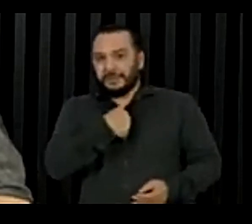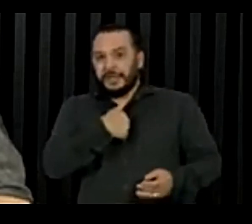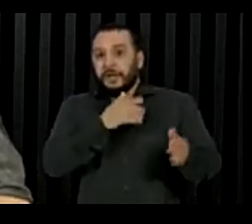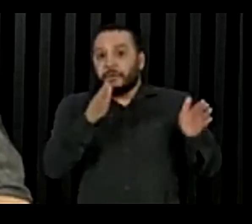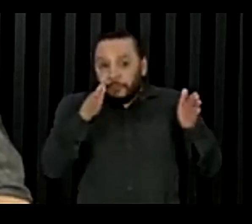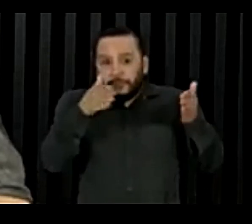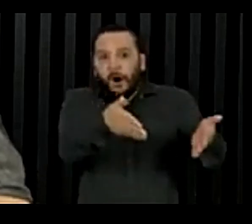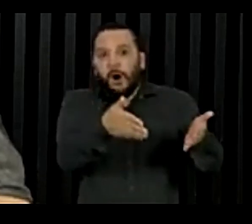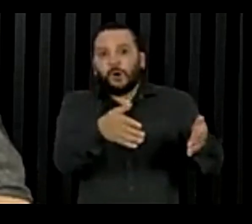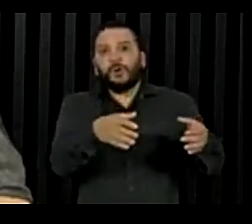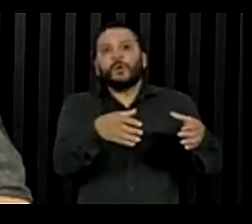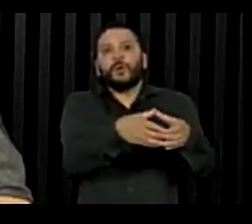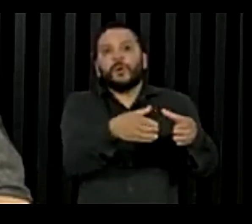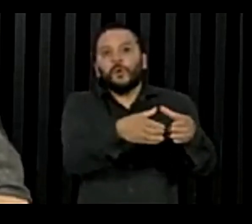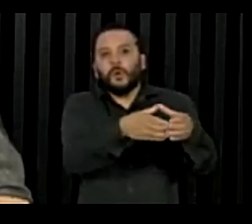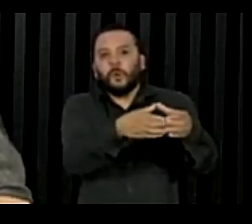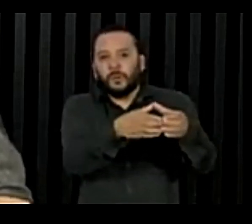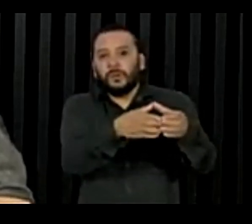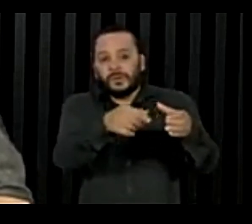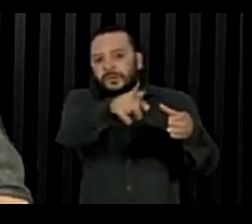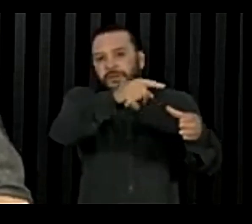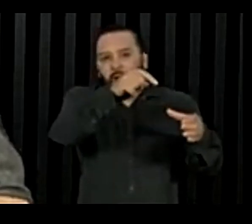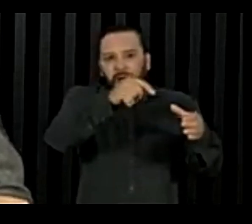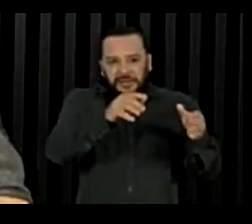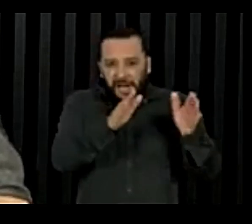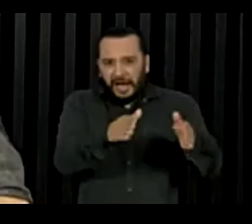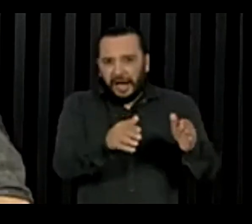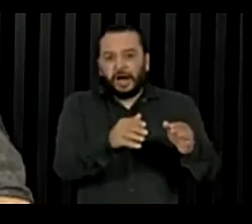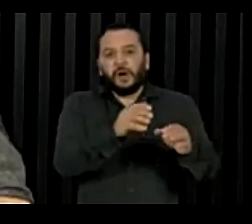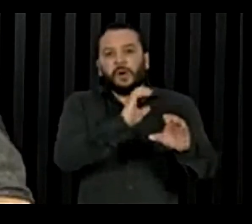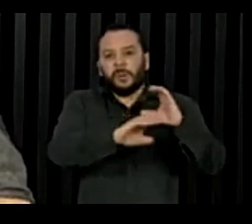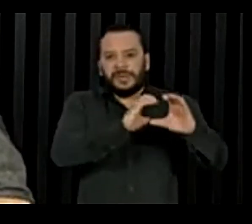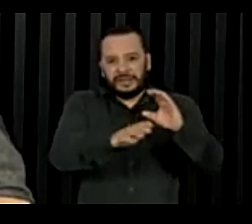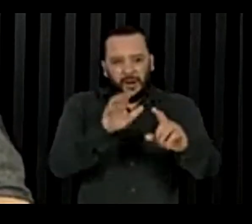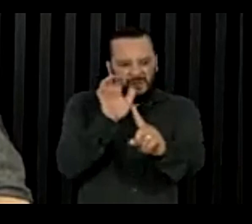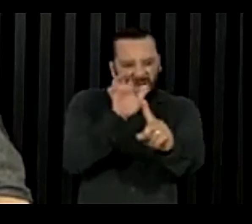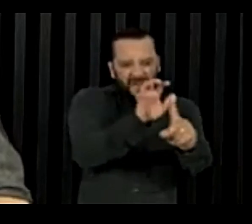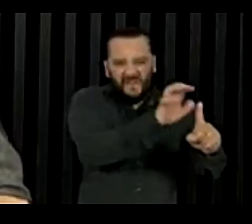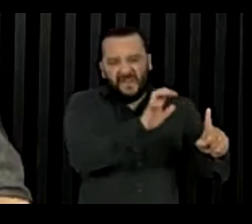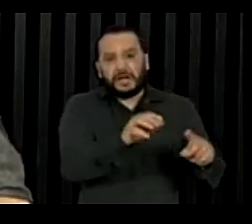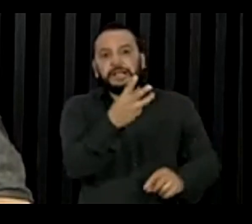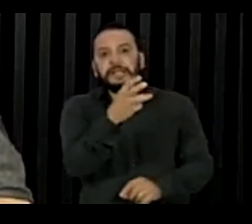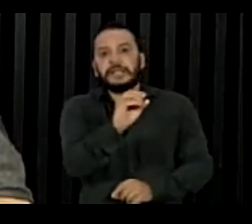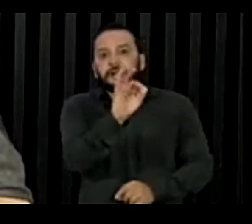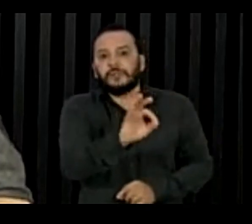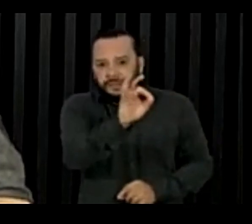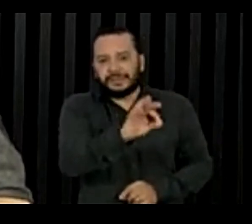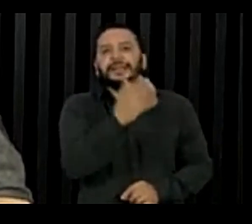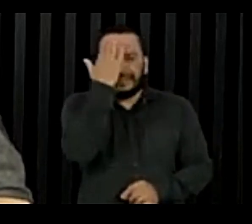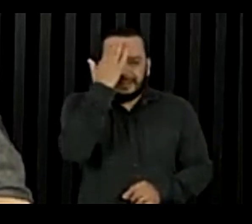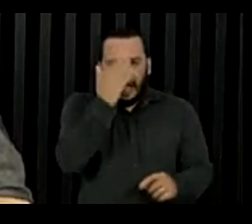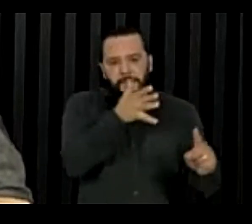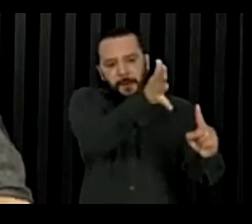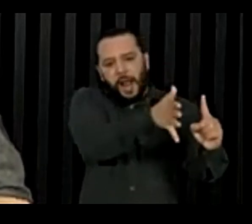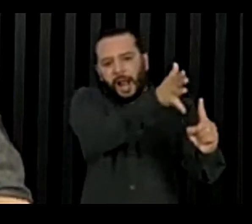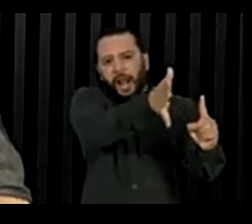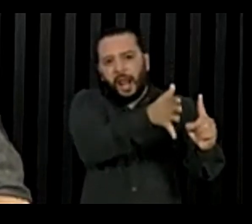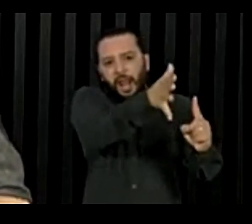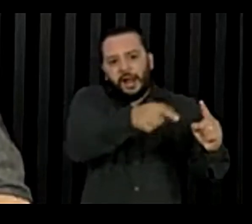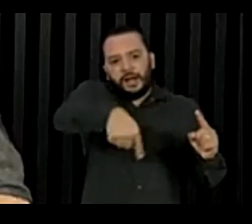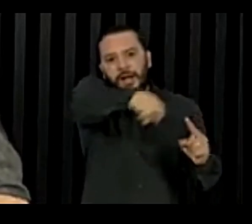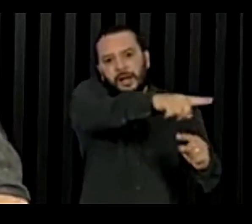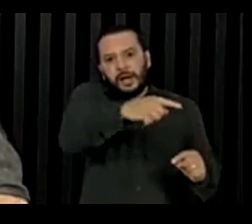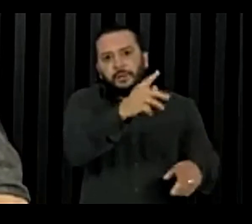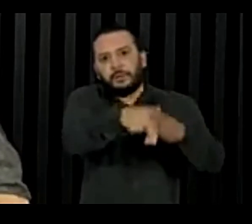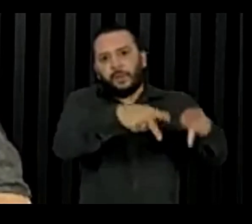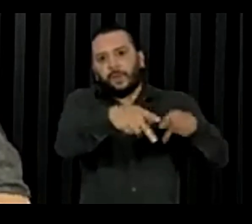manter uma base de apoio sólida, consistente. E essa base é de 30%. Eles sabem como falar para esses 30%. O que eu mais vejo